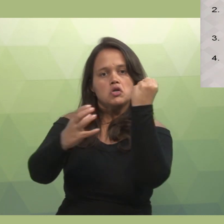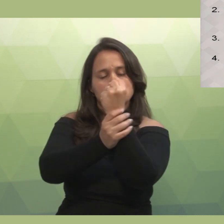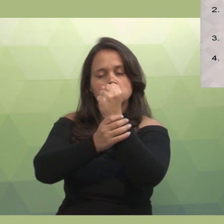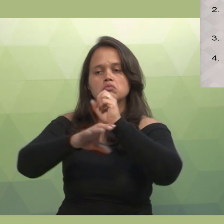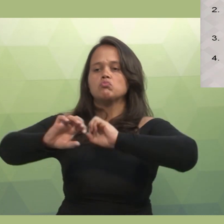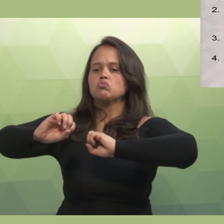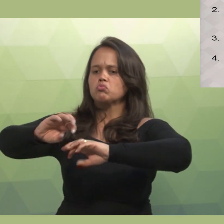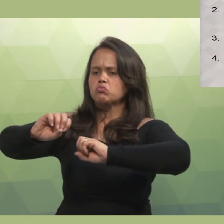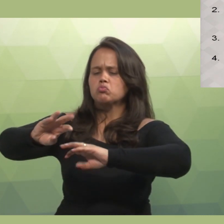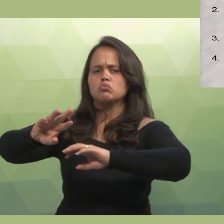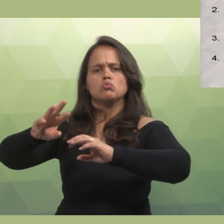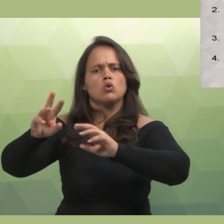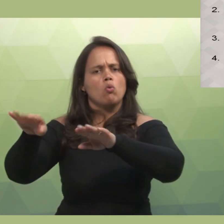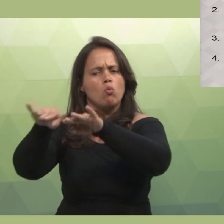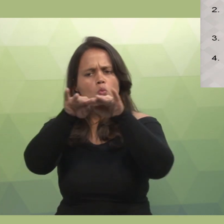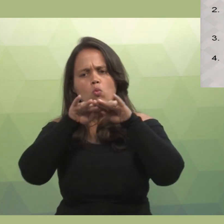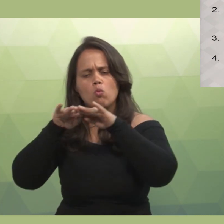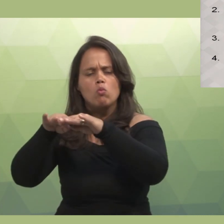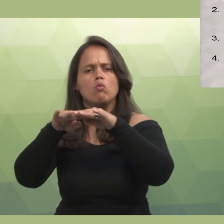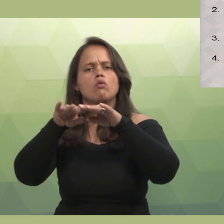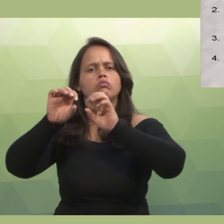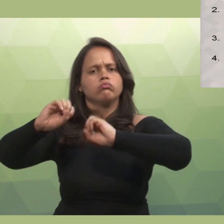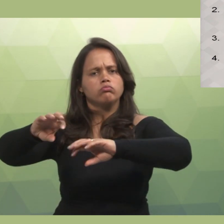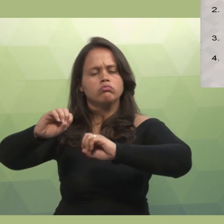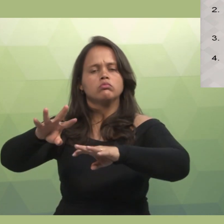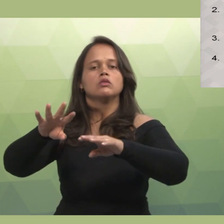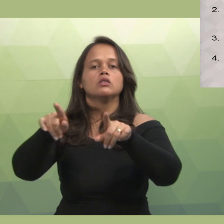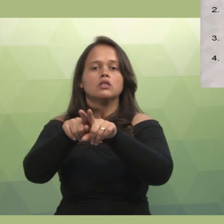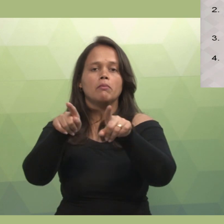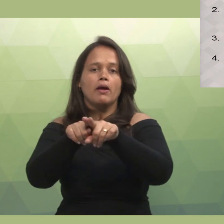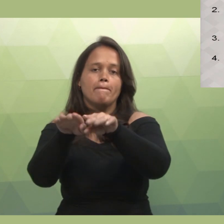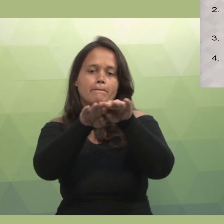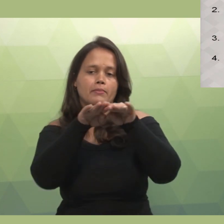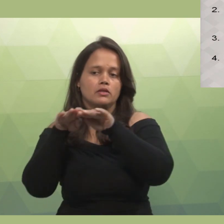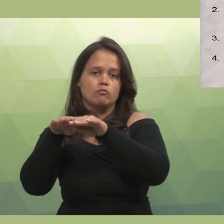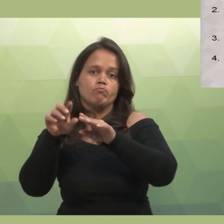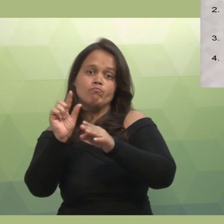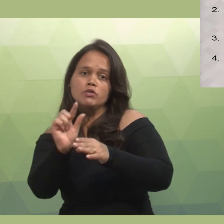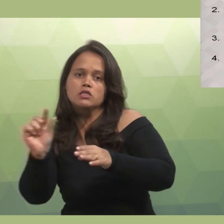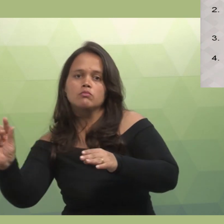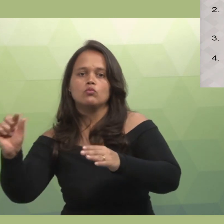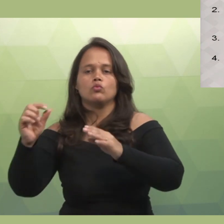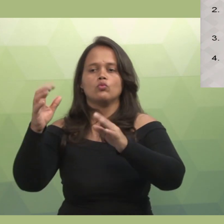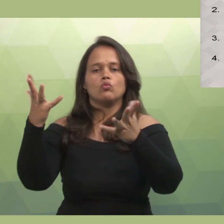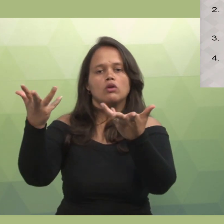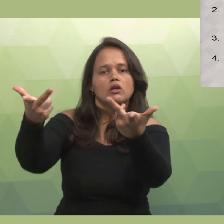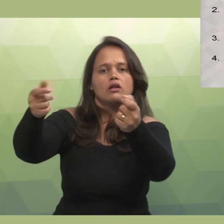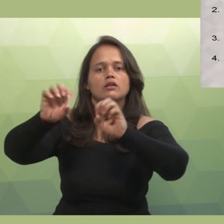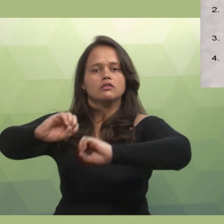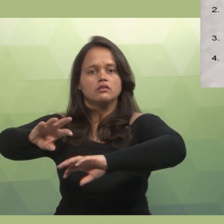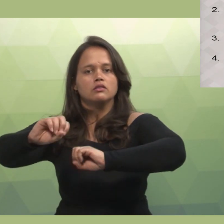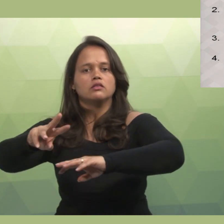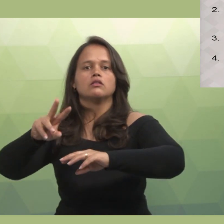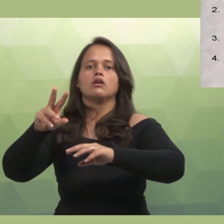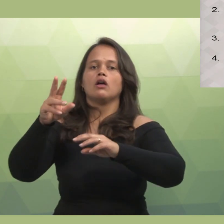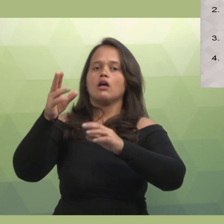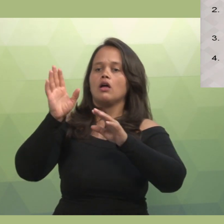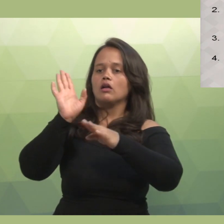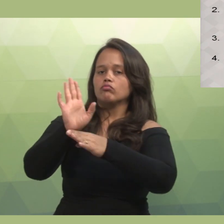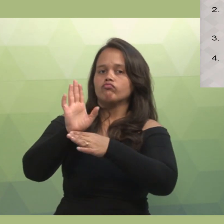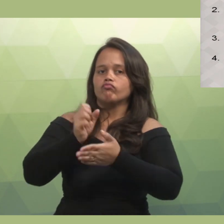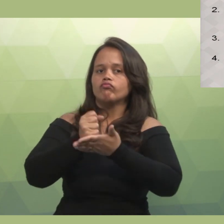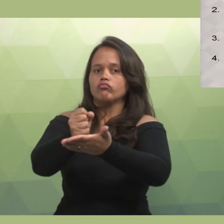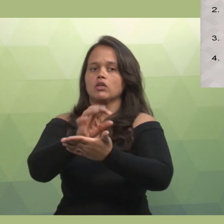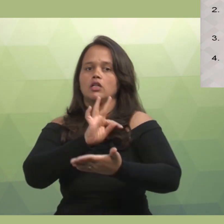oportunidades educacionais e o padrão mínimo de qualidade do ensino, mediante assistência técnica e financeira aos estados,